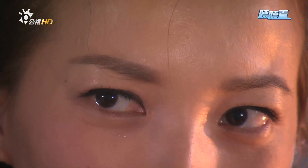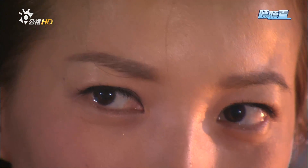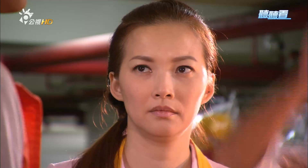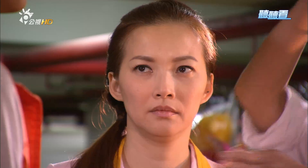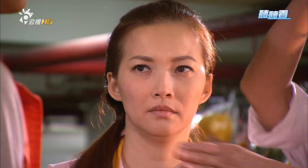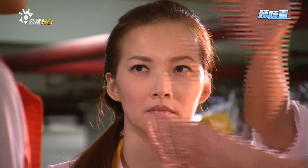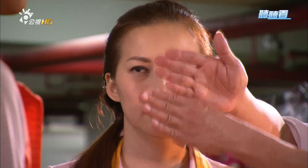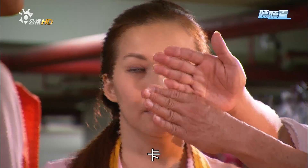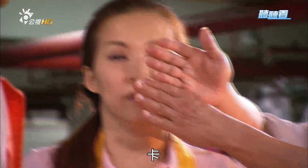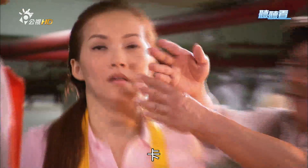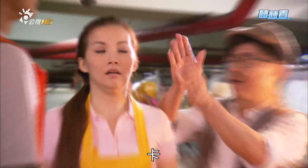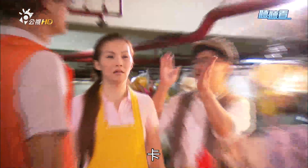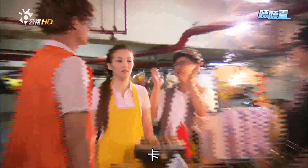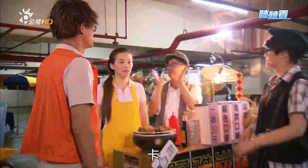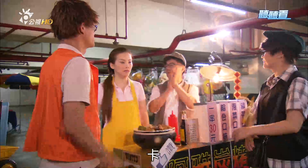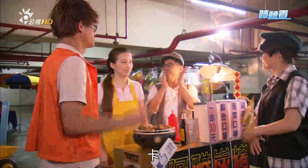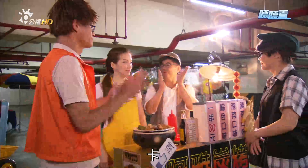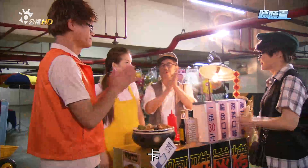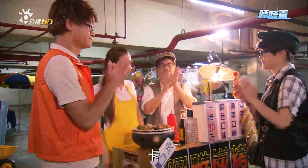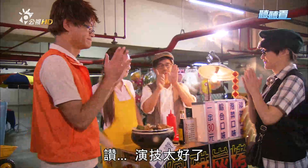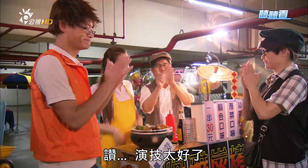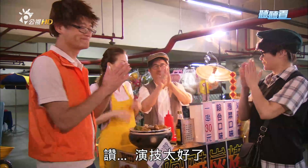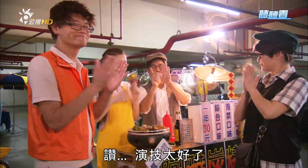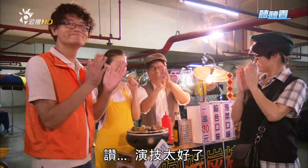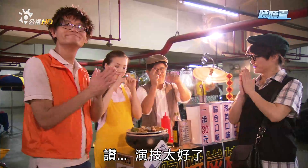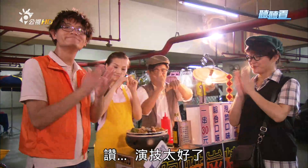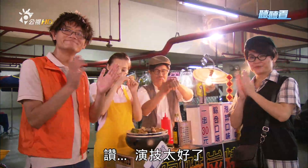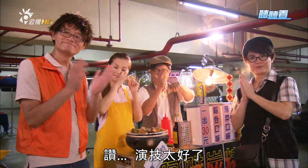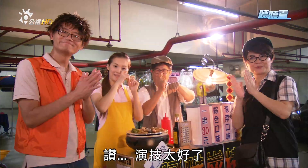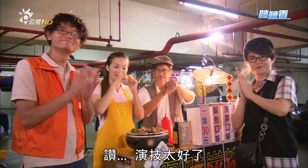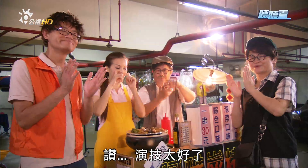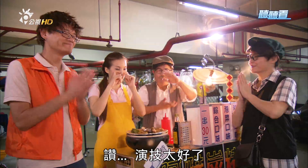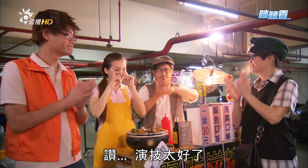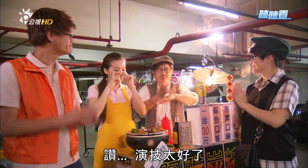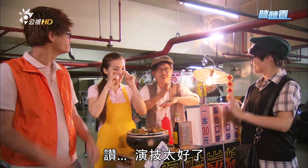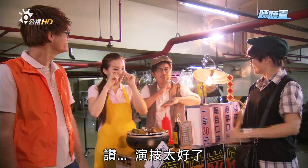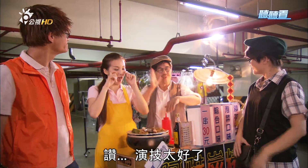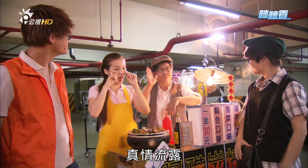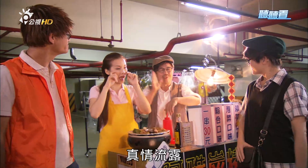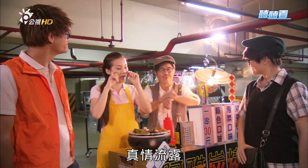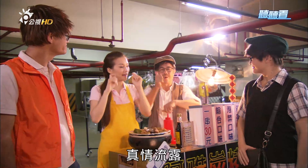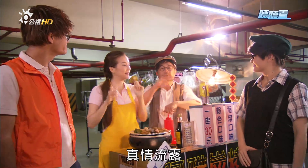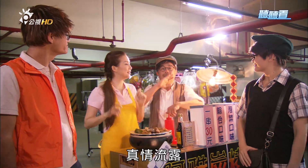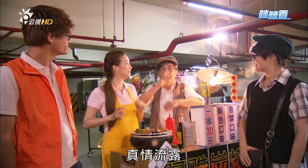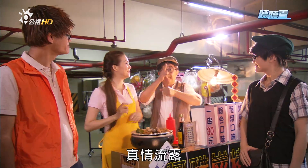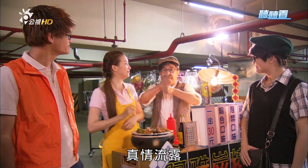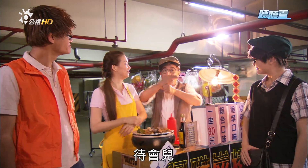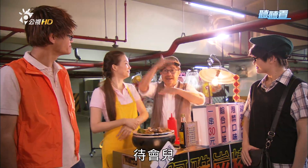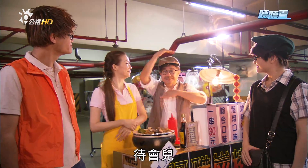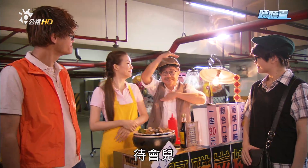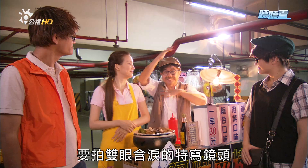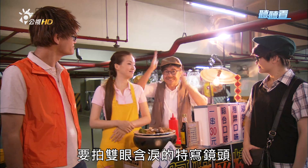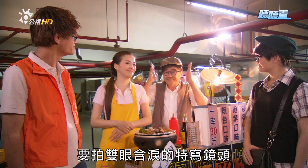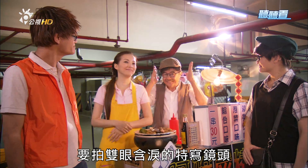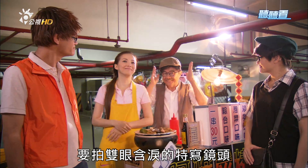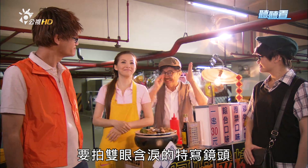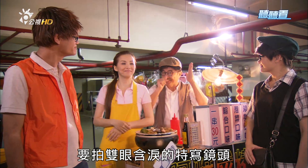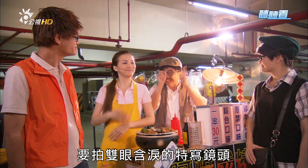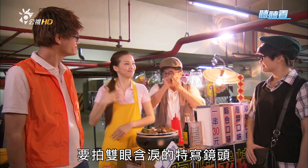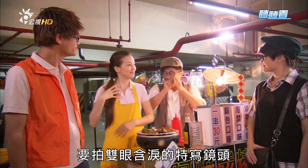我他哎，赞赞赞，哎，演技太好了，哎，真情流露啊。待会儿啊要拍双眼含泪的特写